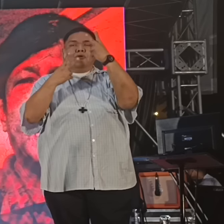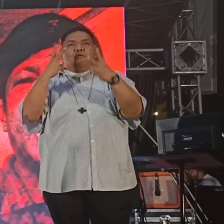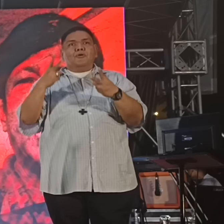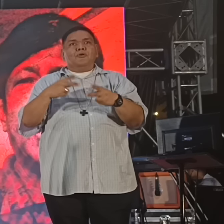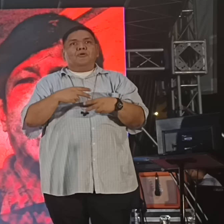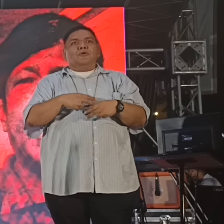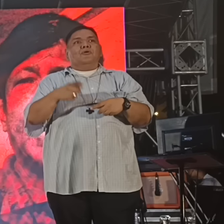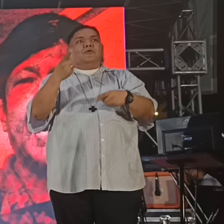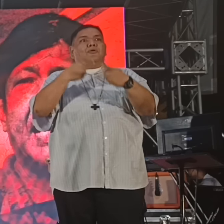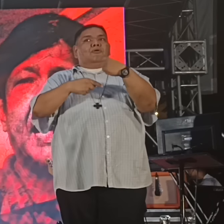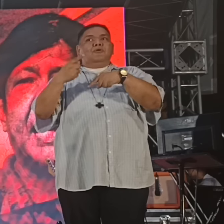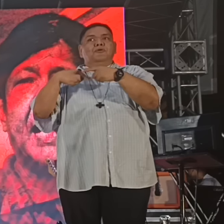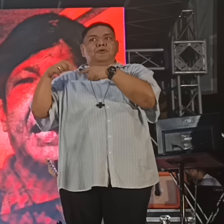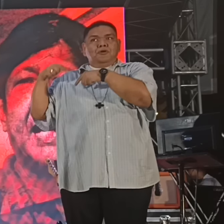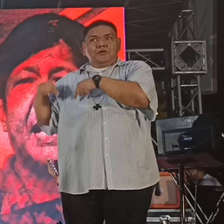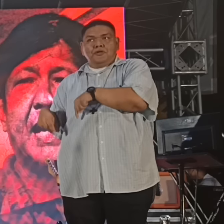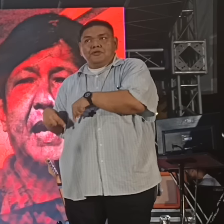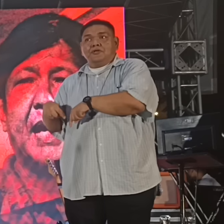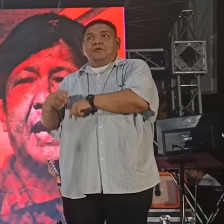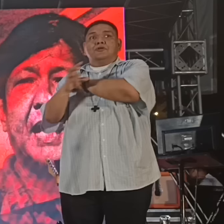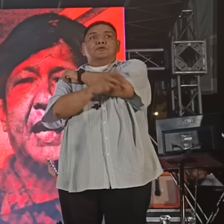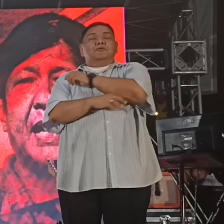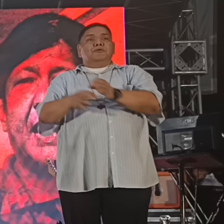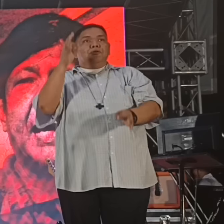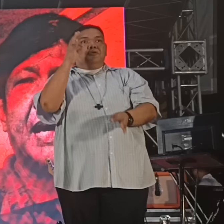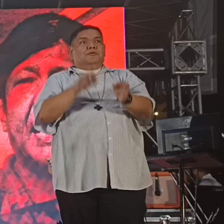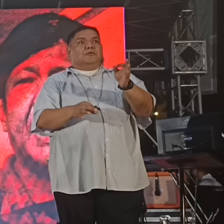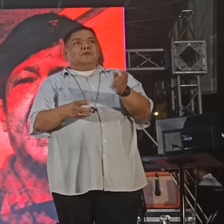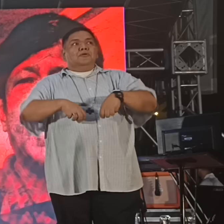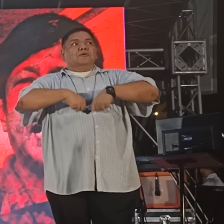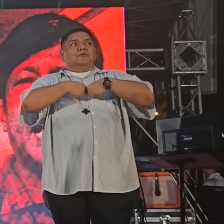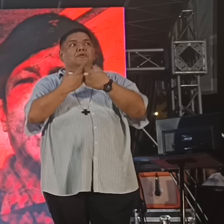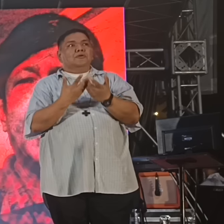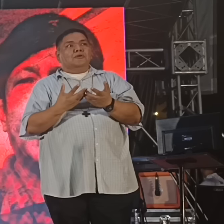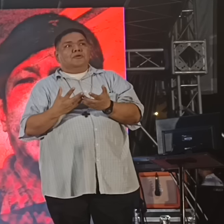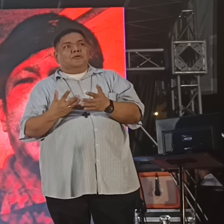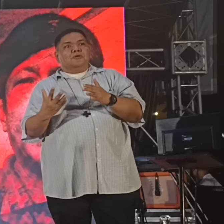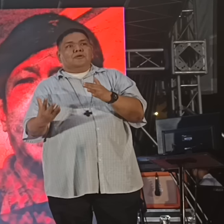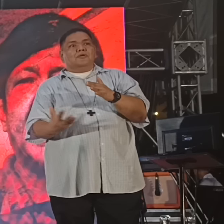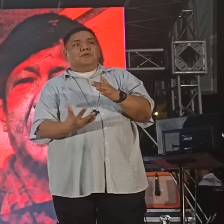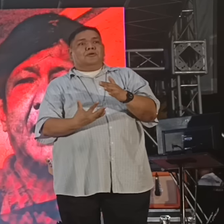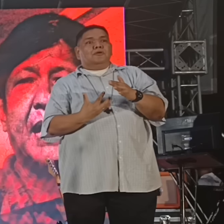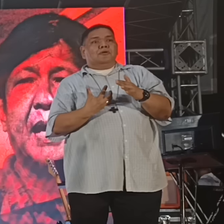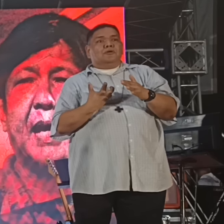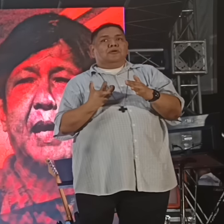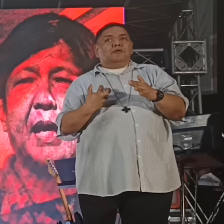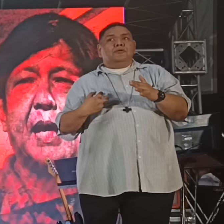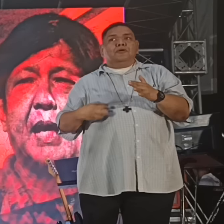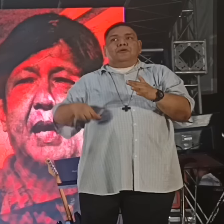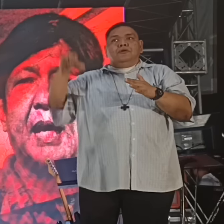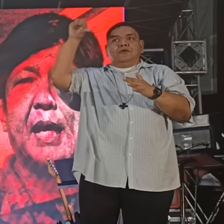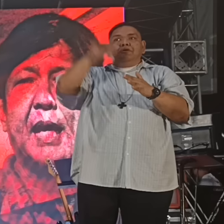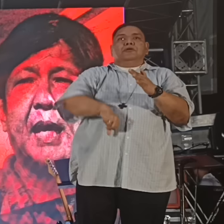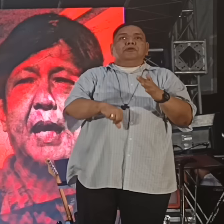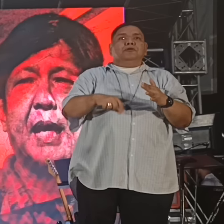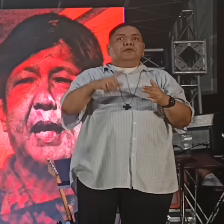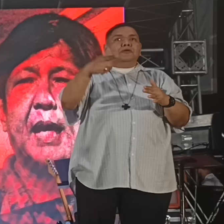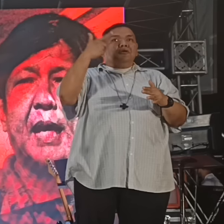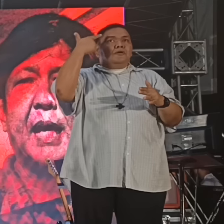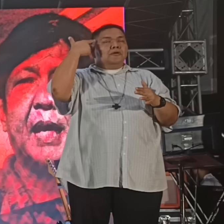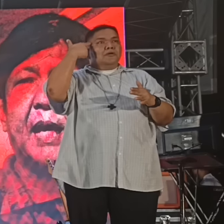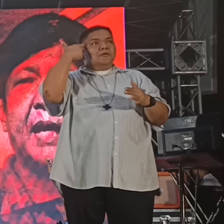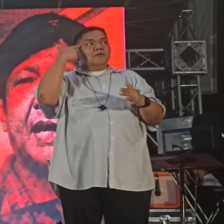ang nagaganap sa ating bayan. Kung paano overkilling ang ginagawa ng gobyernong